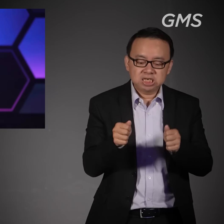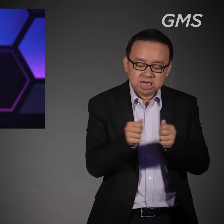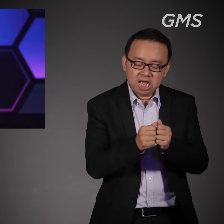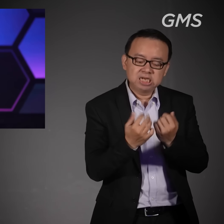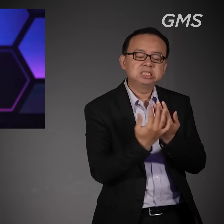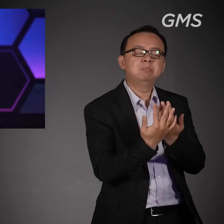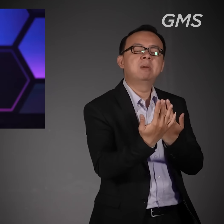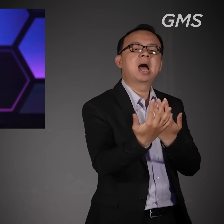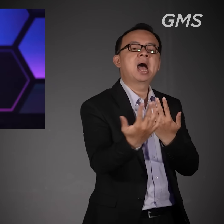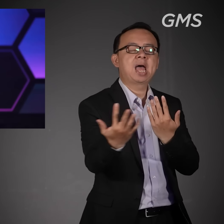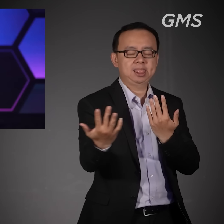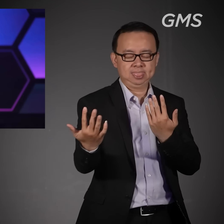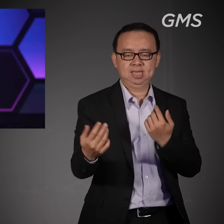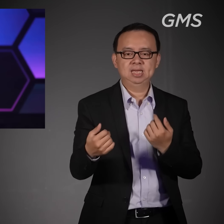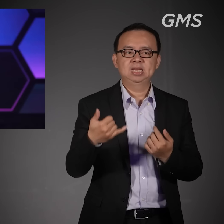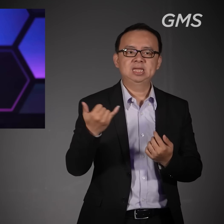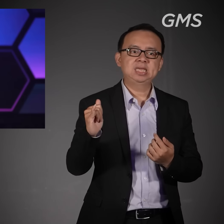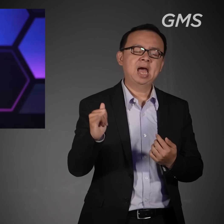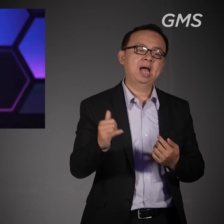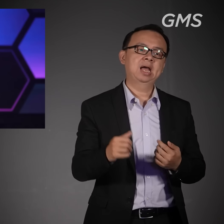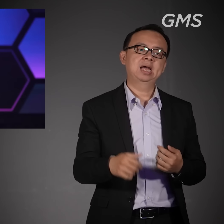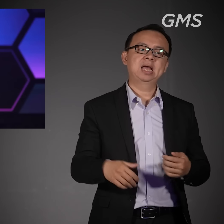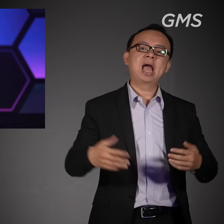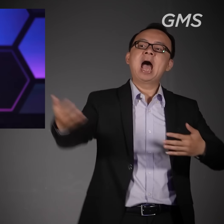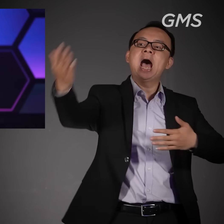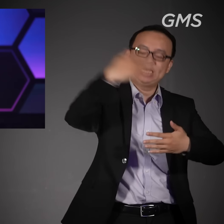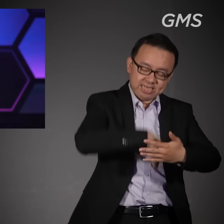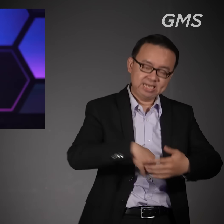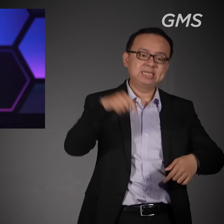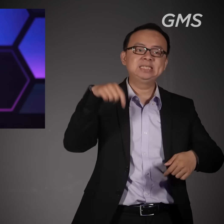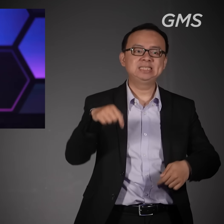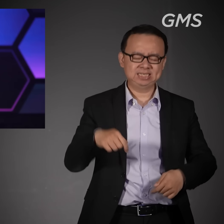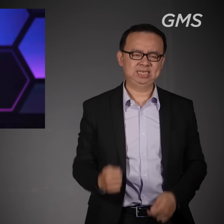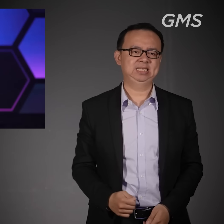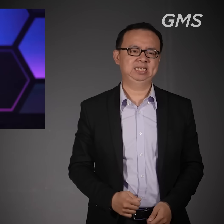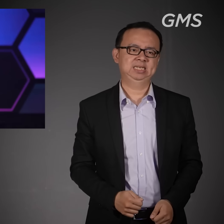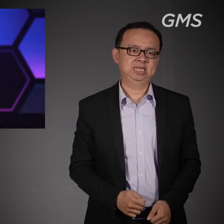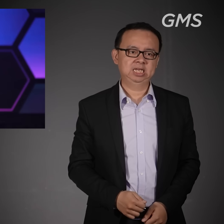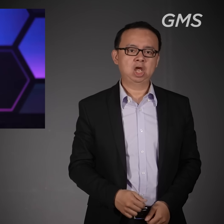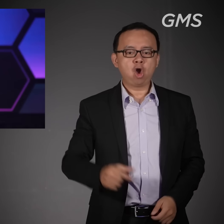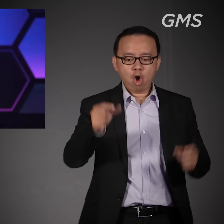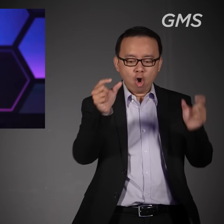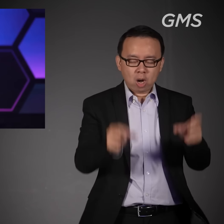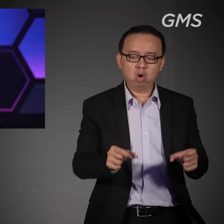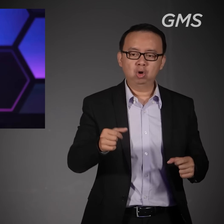yang on-site. Orang-orang yang hadir, yang ada di lokasi.